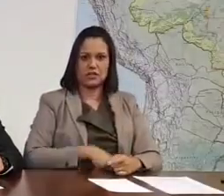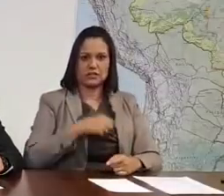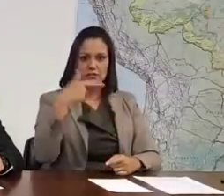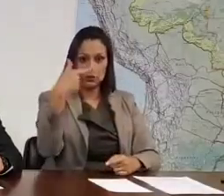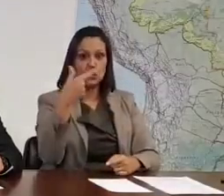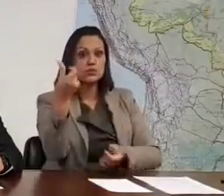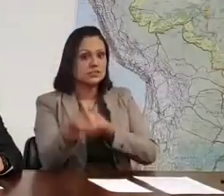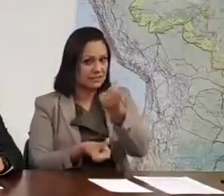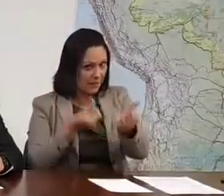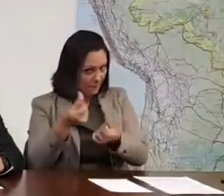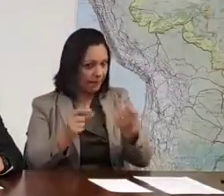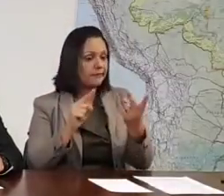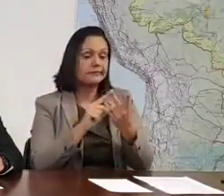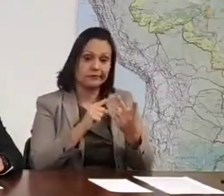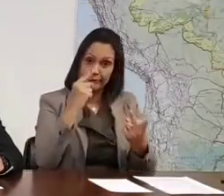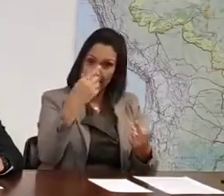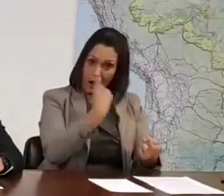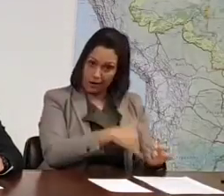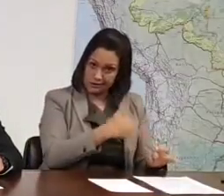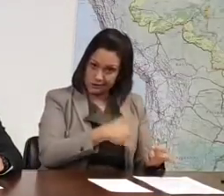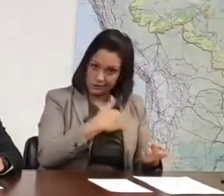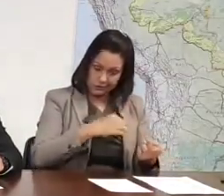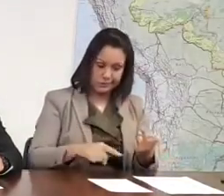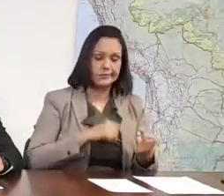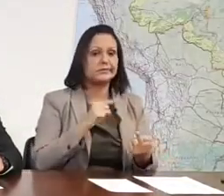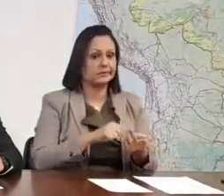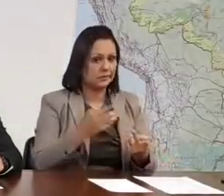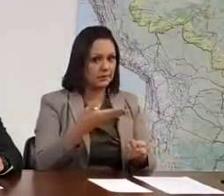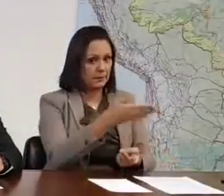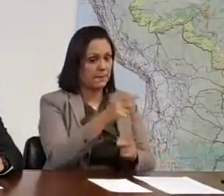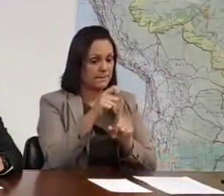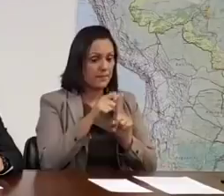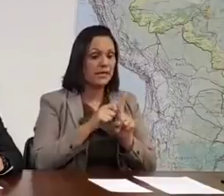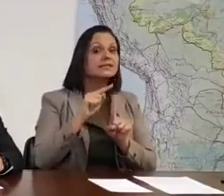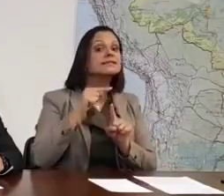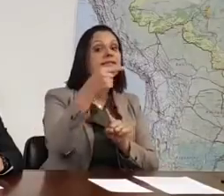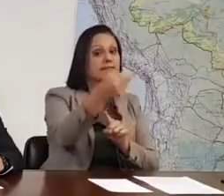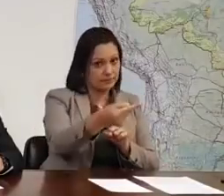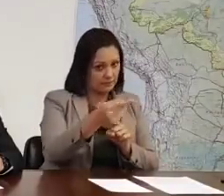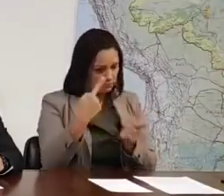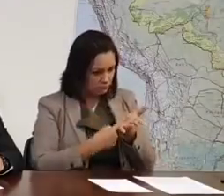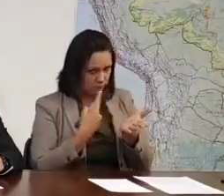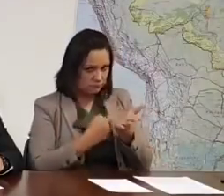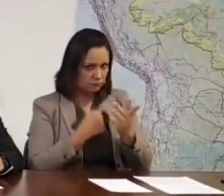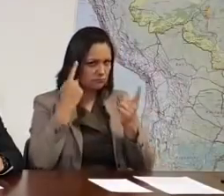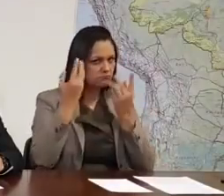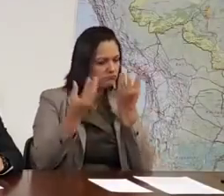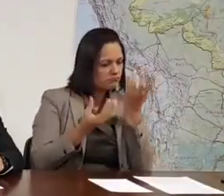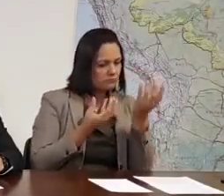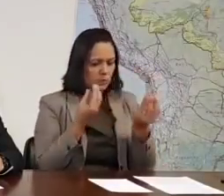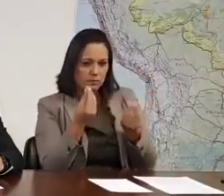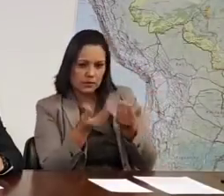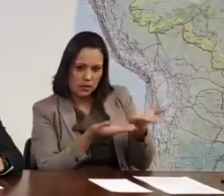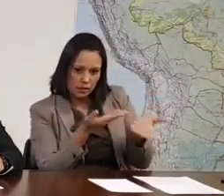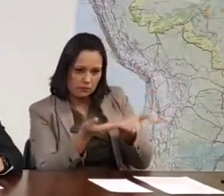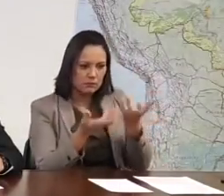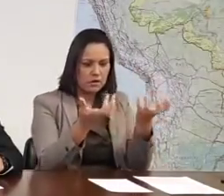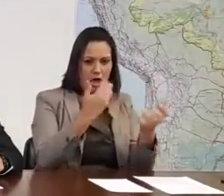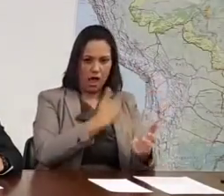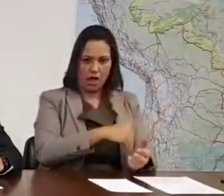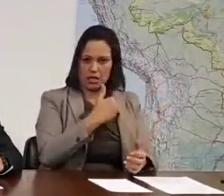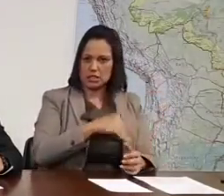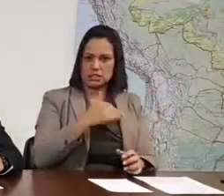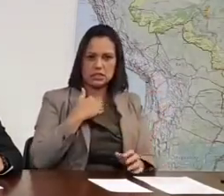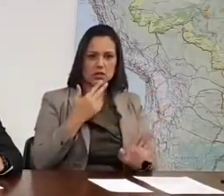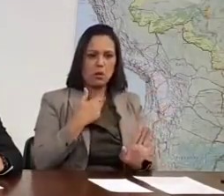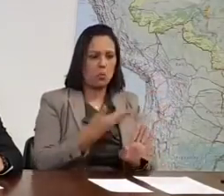Como estaremos na Argentina também no começo agora do mês que vem. Temos uma preocupação muito especial com a Argentina. Nós não devemos